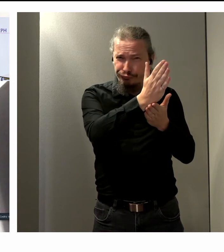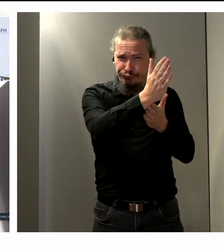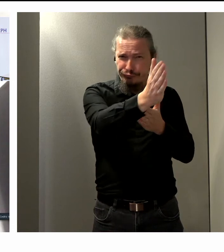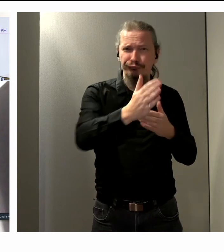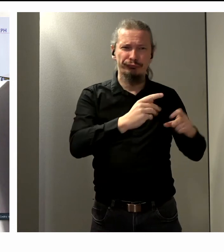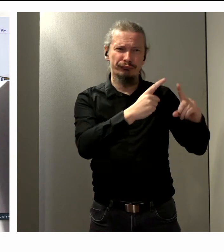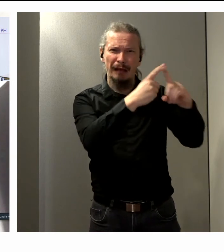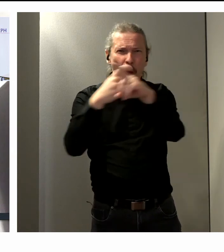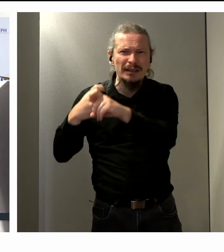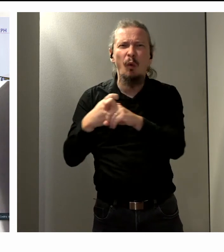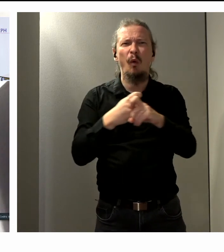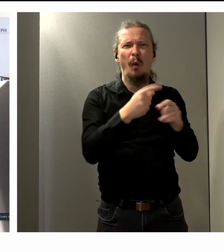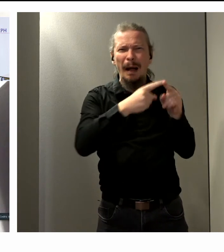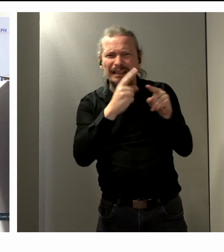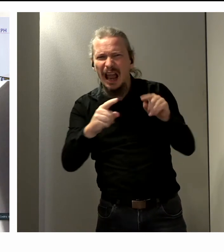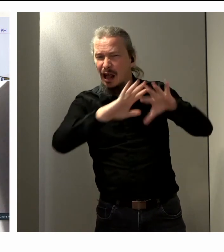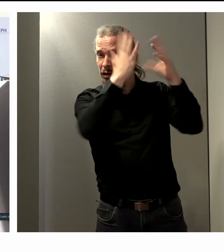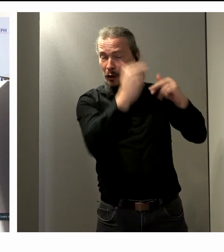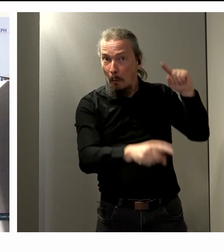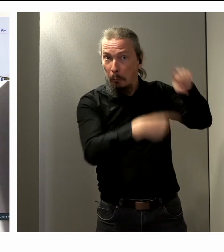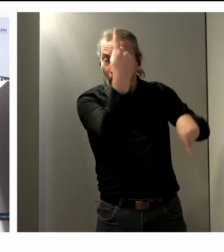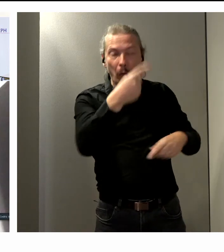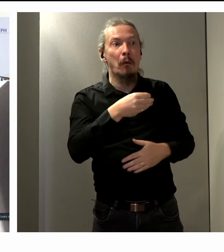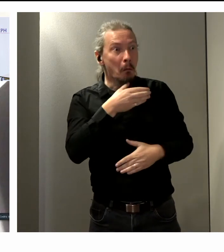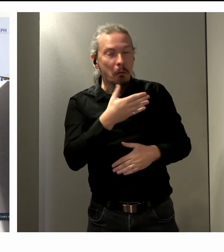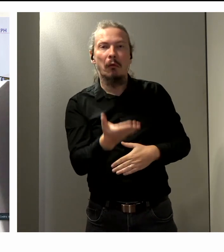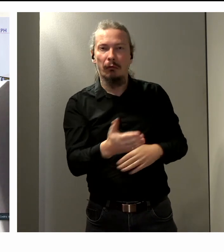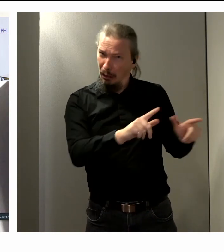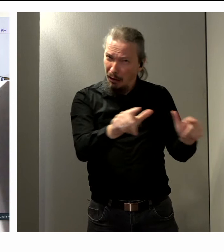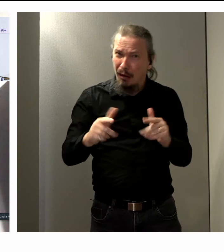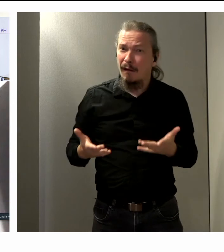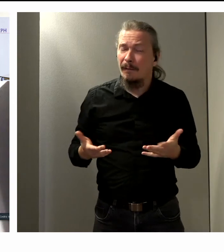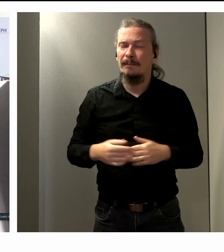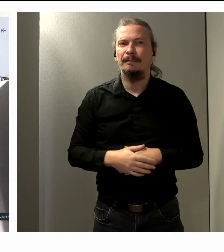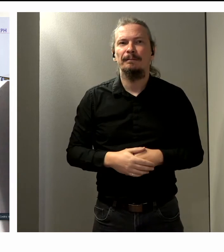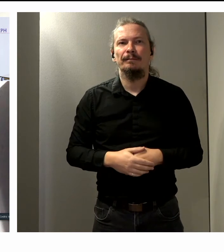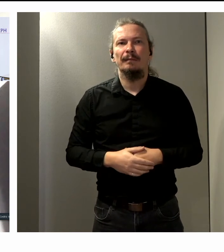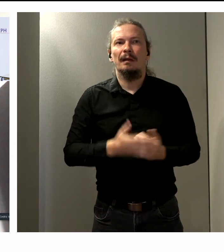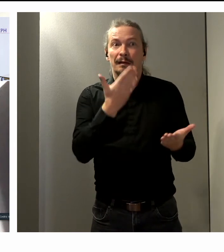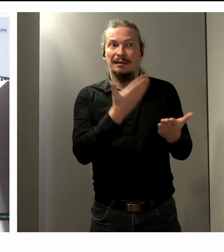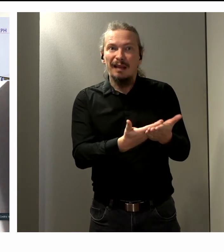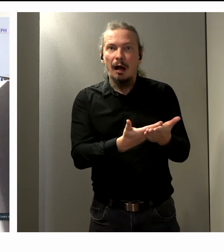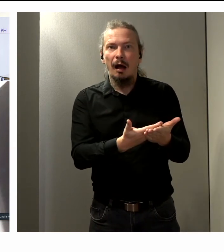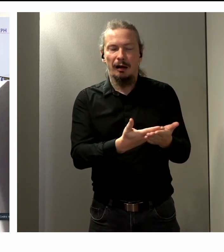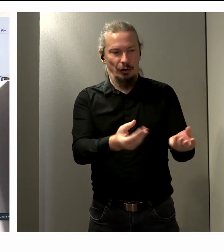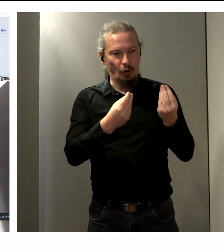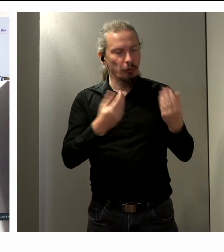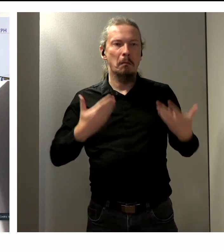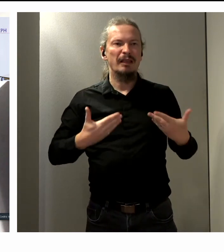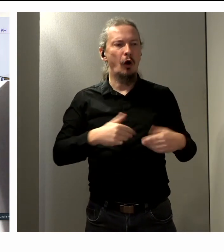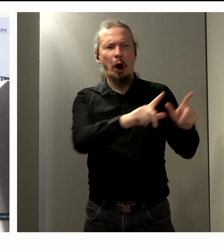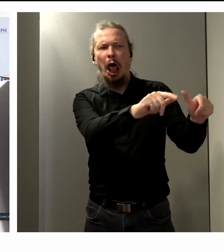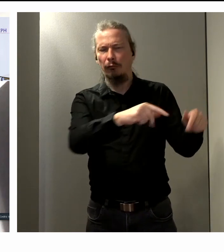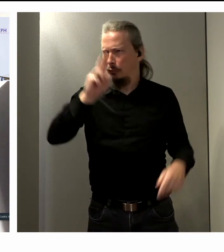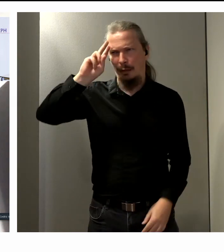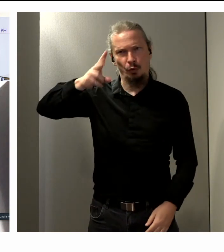équations dérivées partielles. Ce sont des profils, des gens auxquels nous sommes habitués, que nous